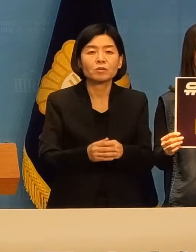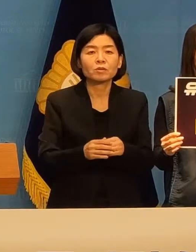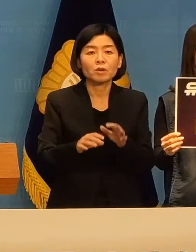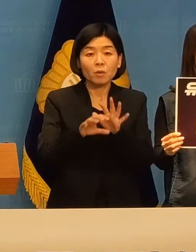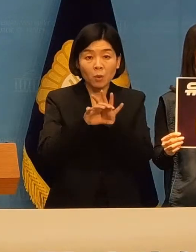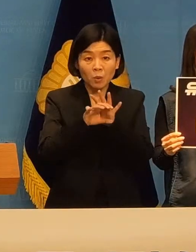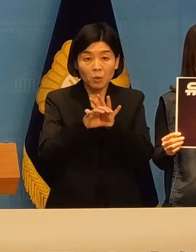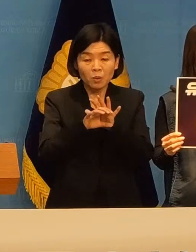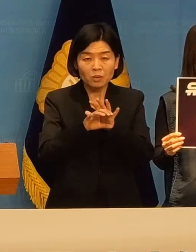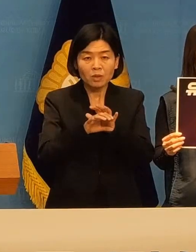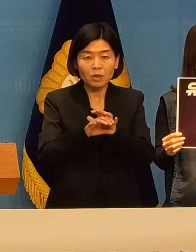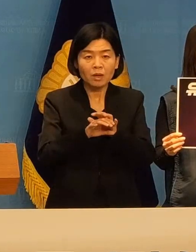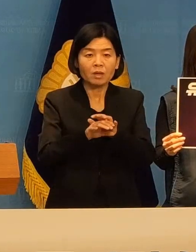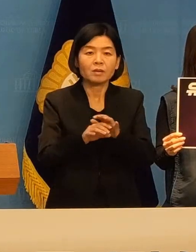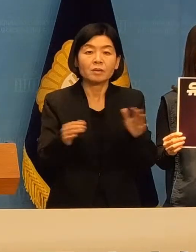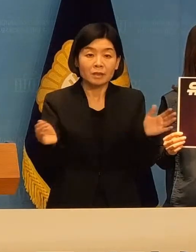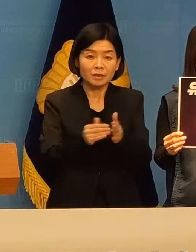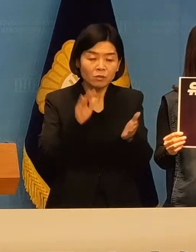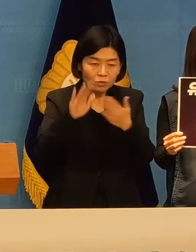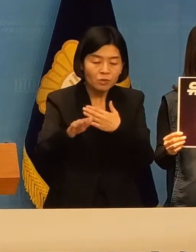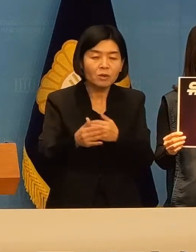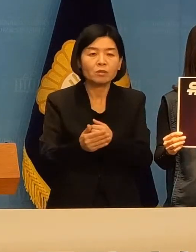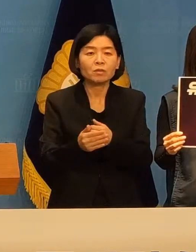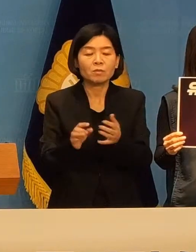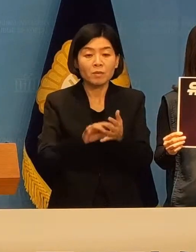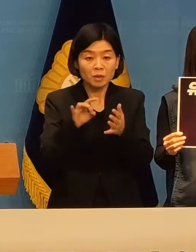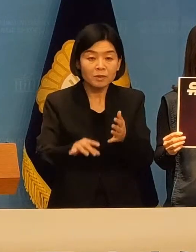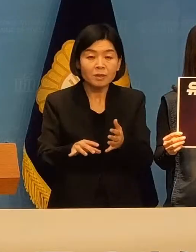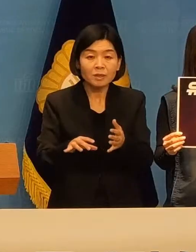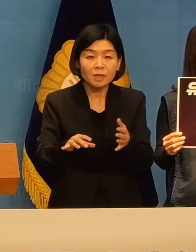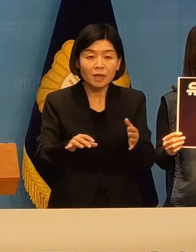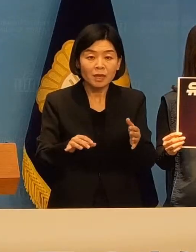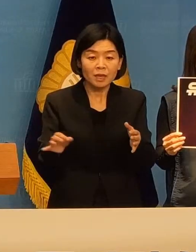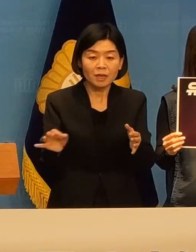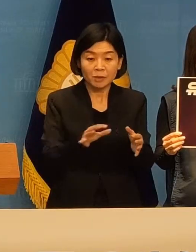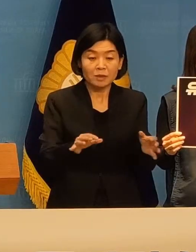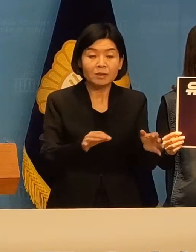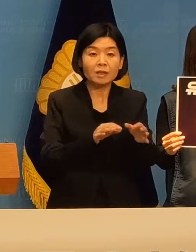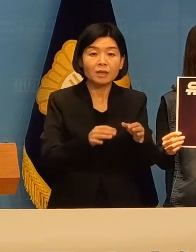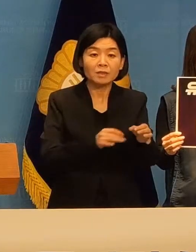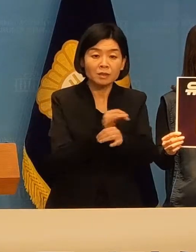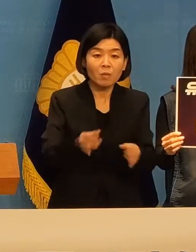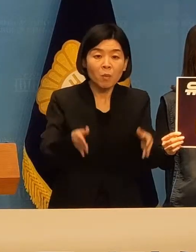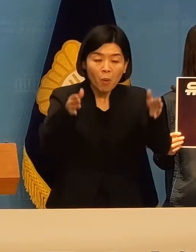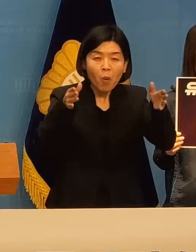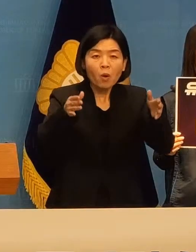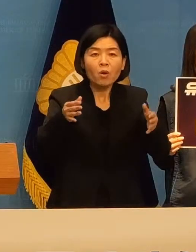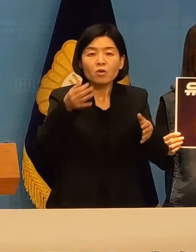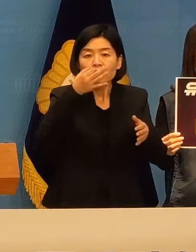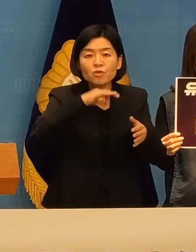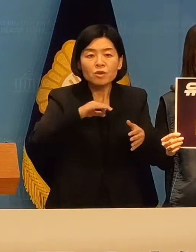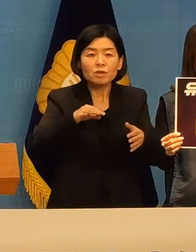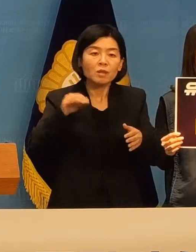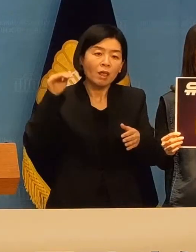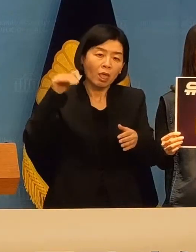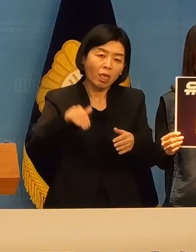되고 있고 급기야 시내 면세점들이 줄줄이 폐업하며 구조조정이 무섭게 진행되고